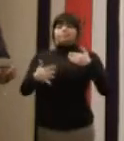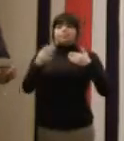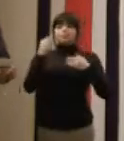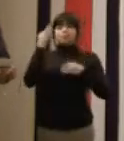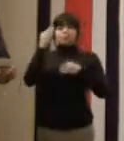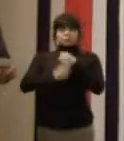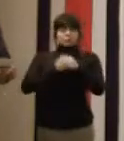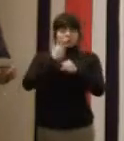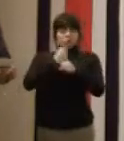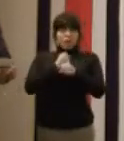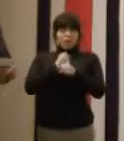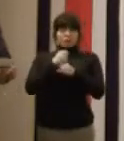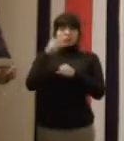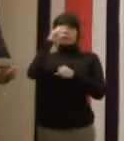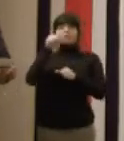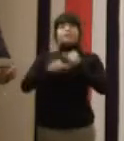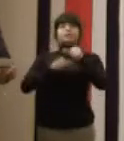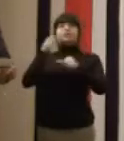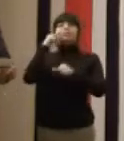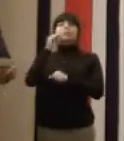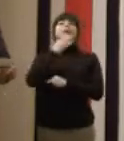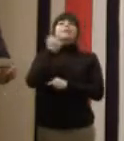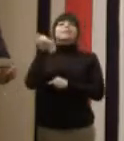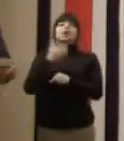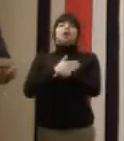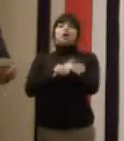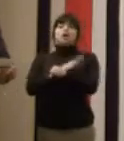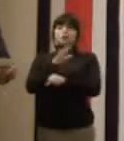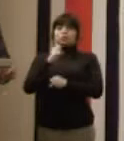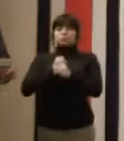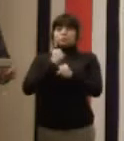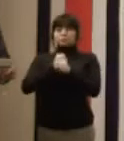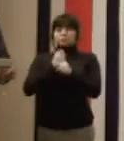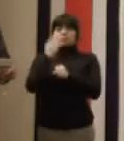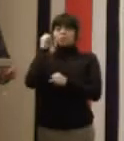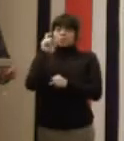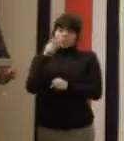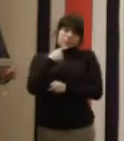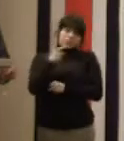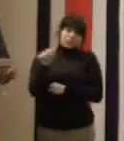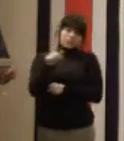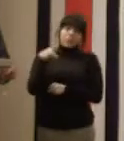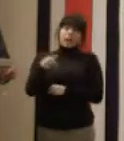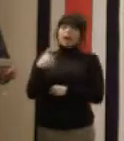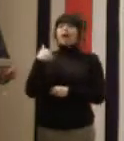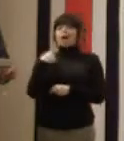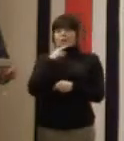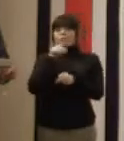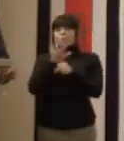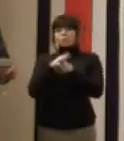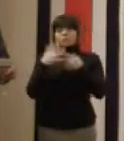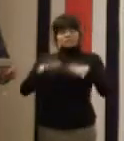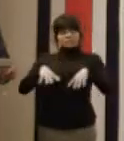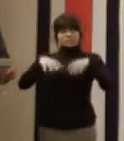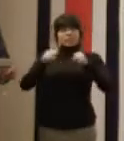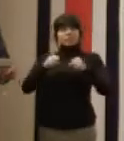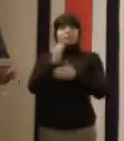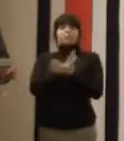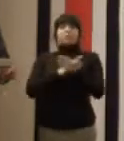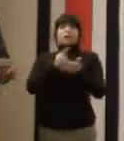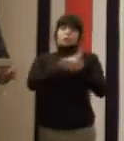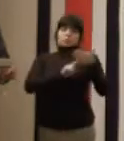los próximos años en este esfuerzo por mejorar su gestión. Porque hemos de decirlo también, aquí hay compromisos que se han asumido de parte